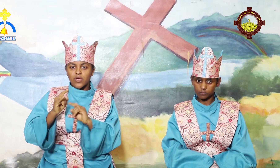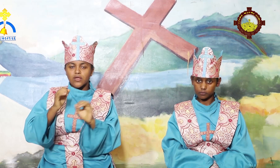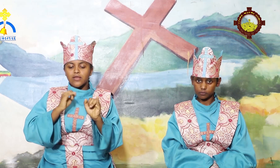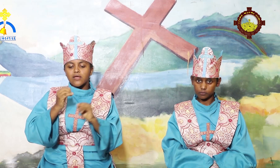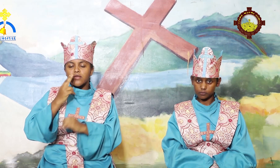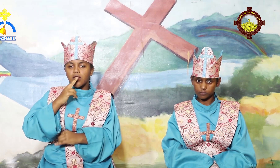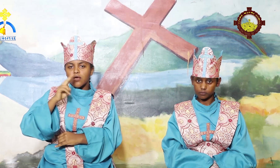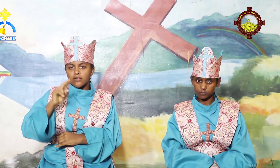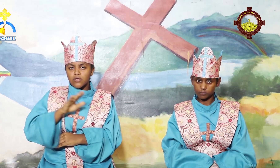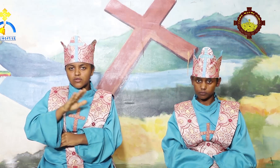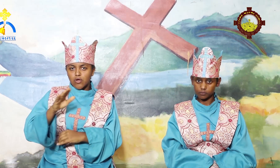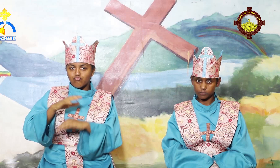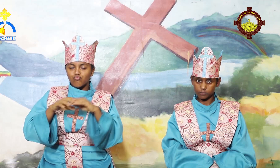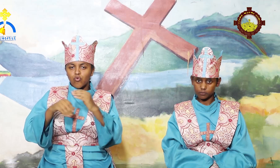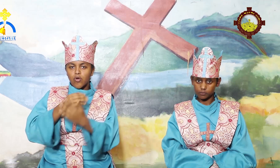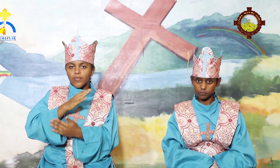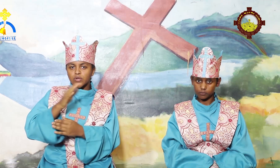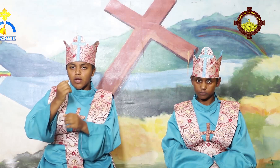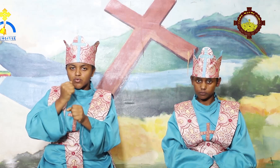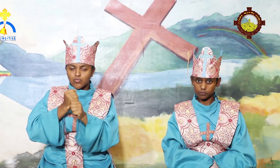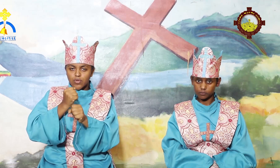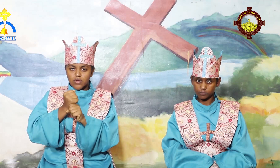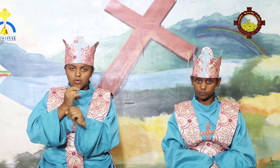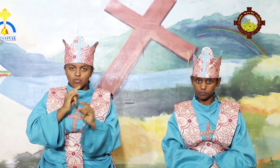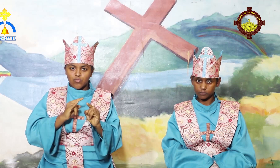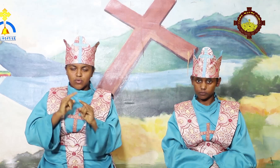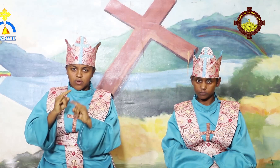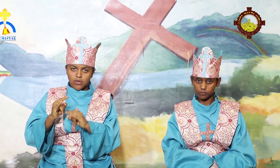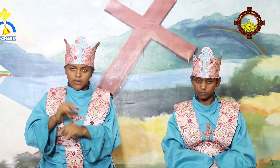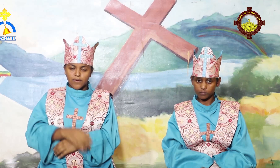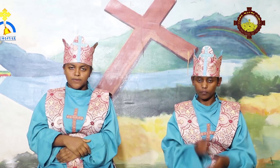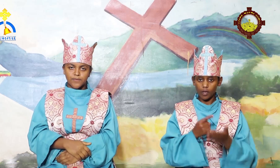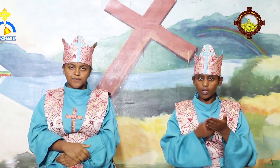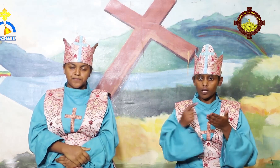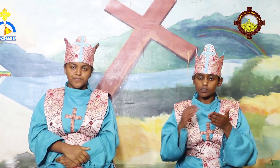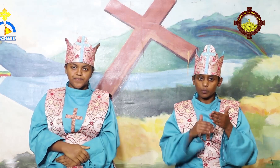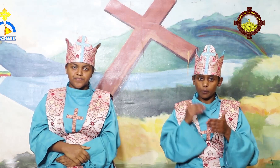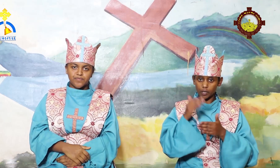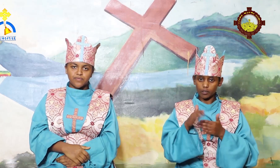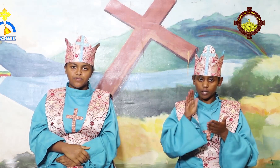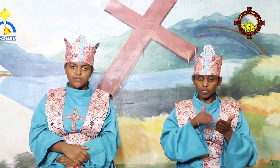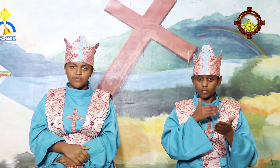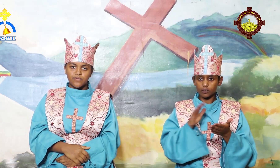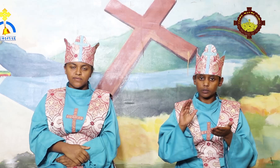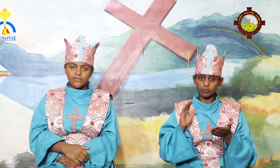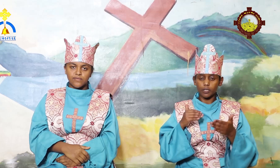ታከናውኑ ዘንድ እንዳዘዝናችሁ በእጃችሁ ትሰሩ ዘንድ። ከዚህ በመቀጠል